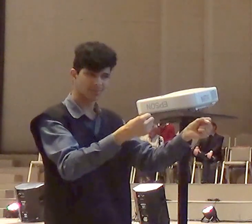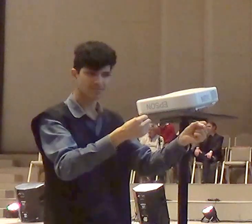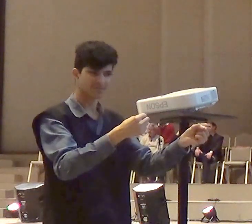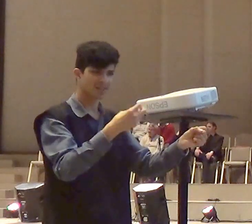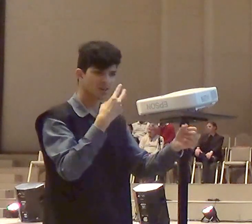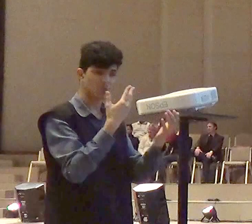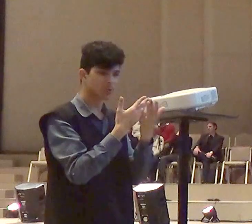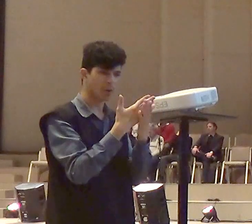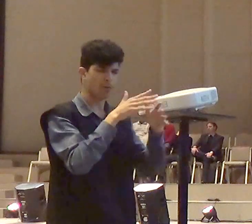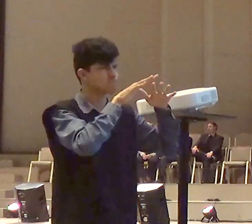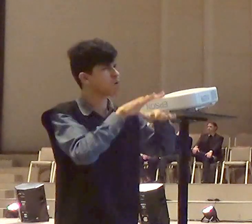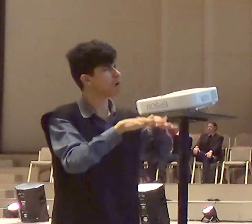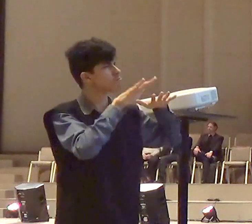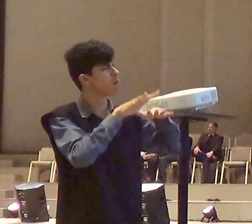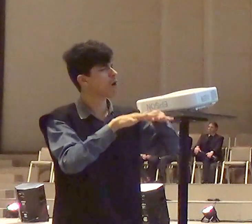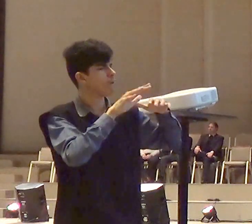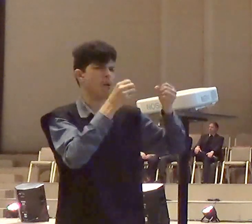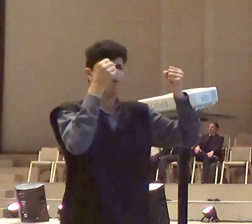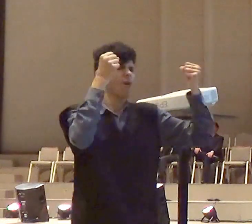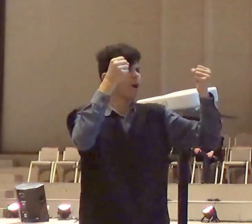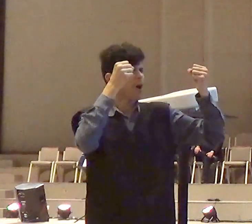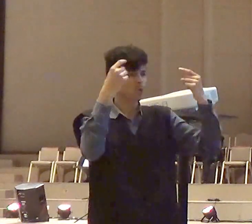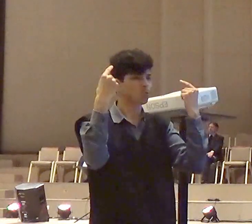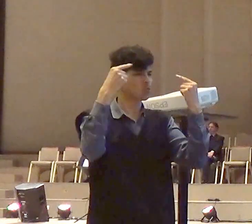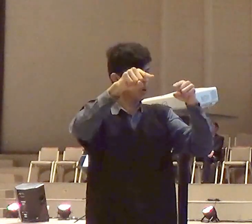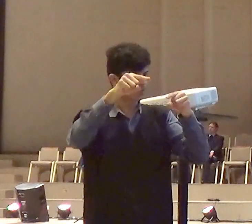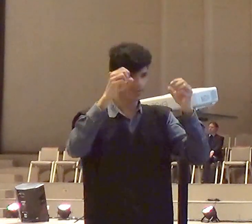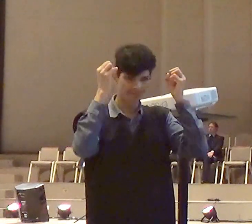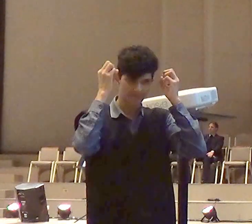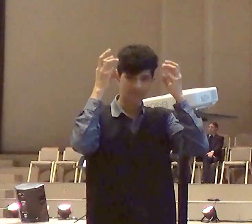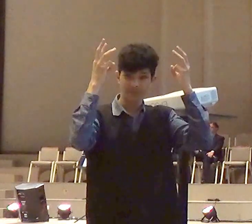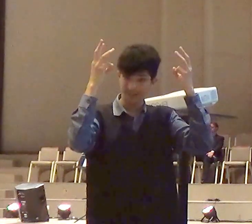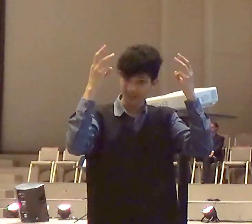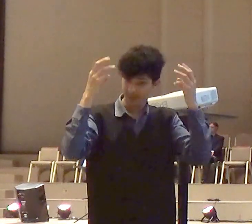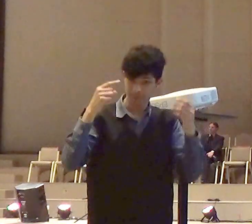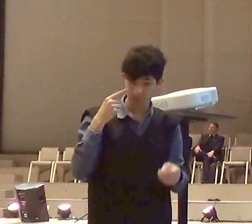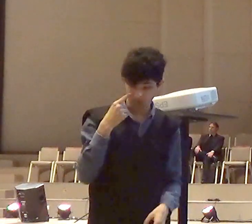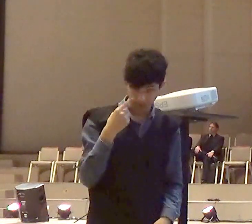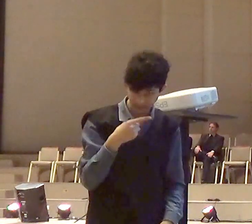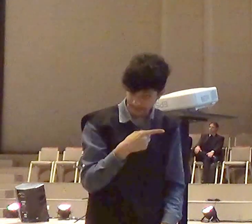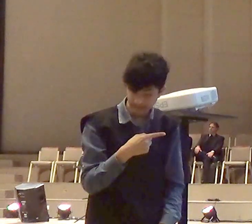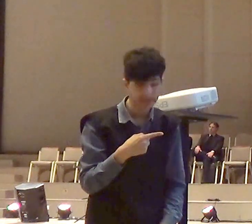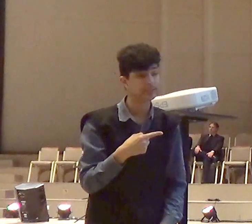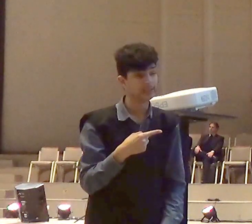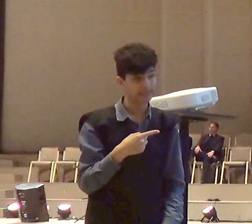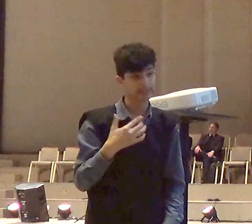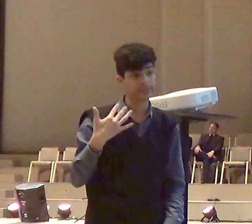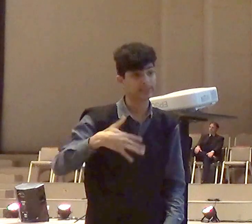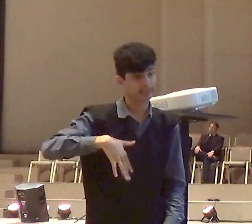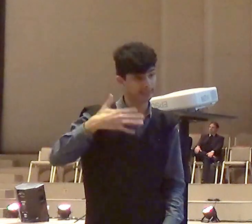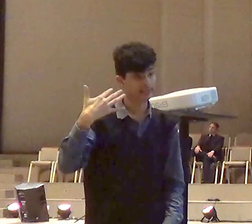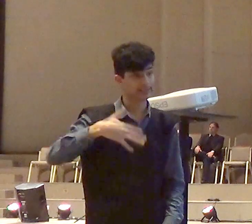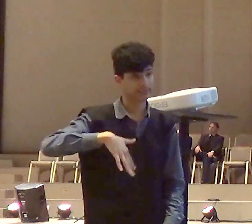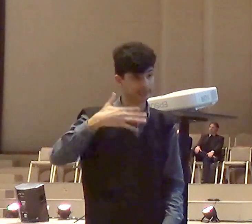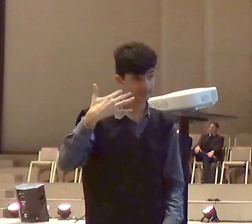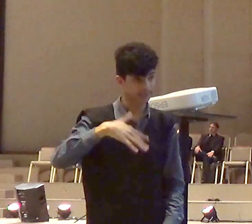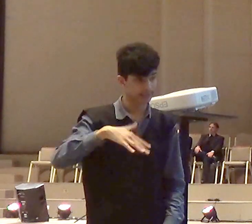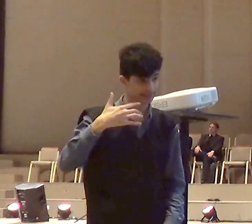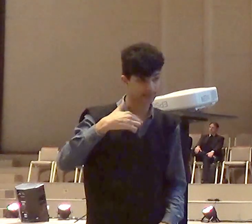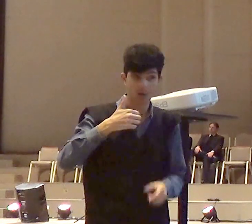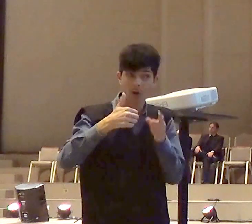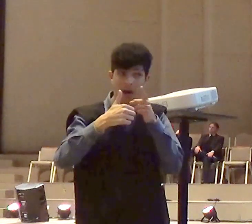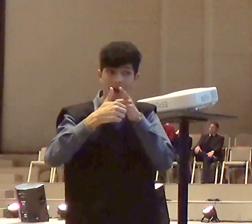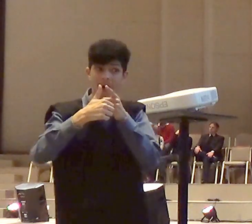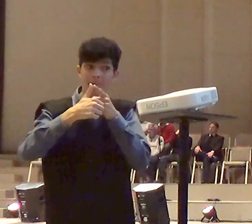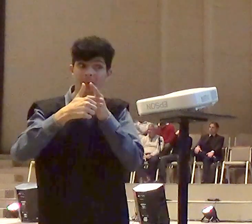incentivava fazer alguma coisa que interessante né eu vou joga para fora